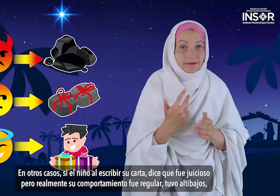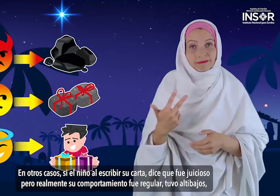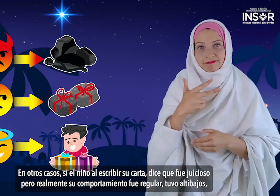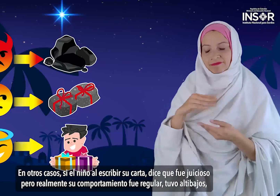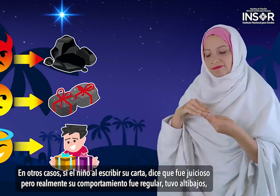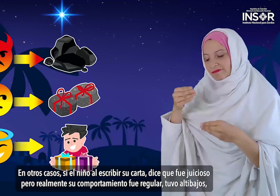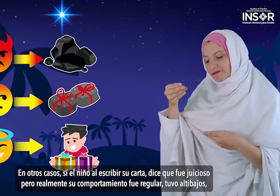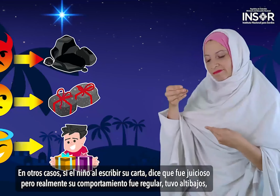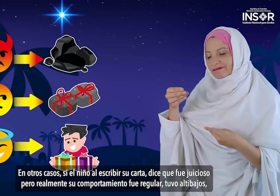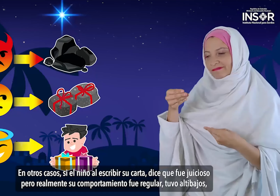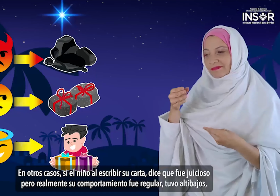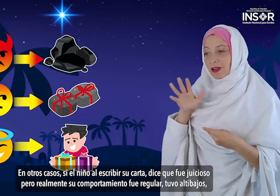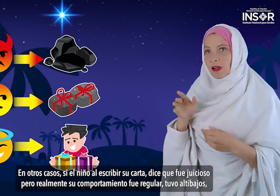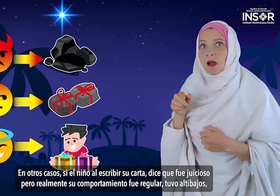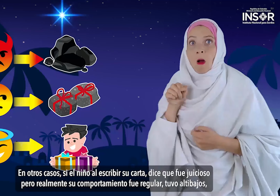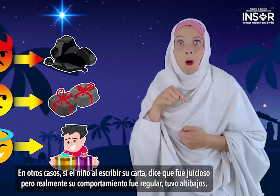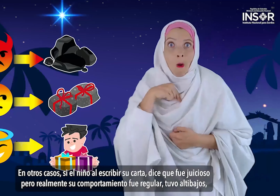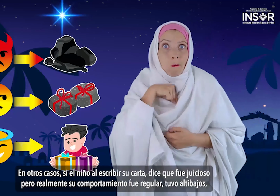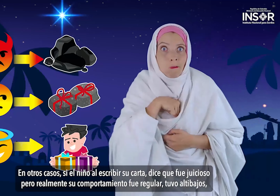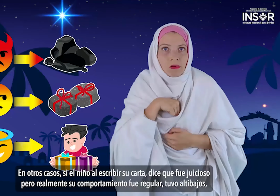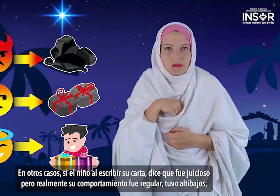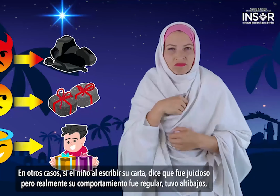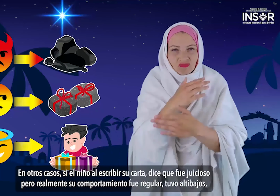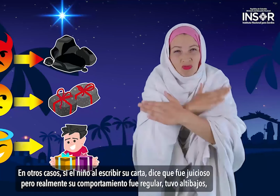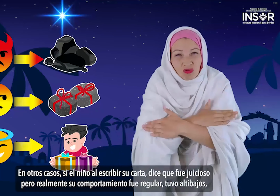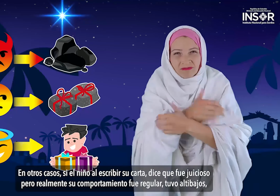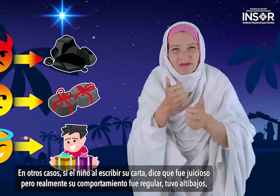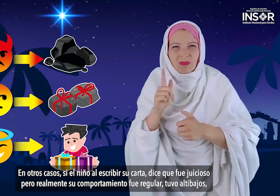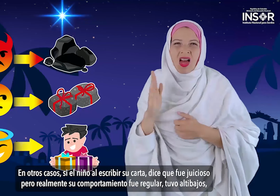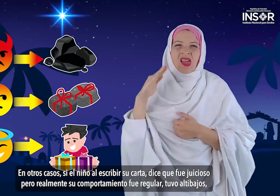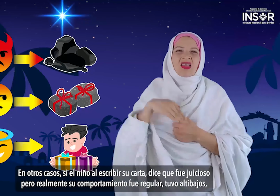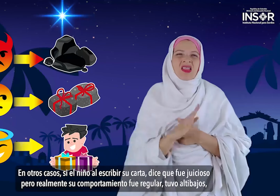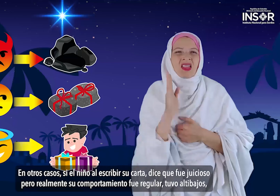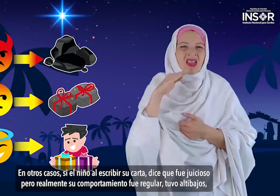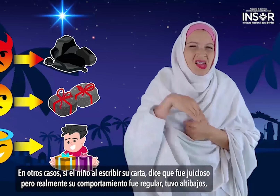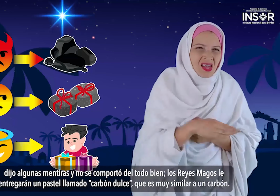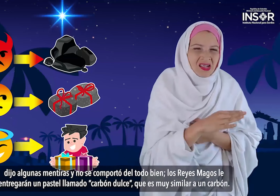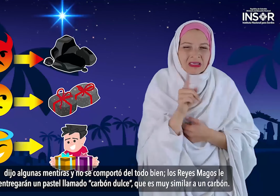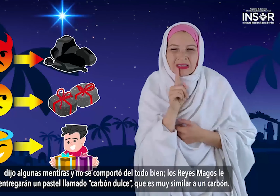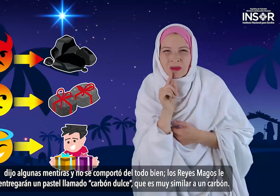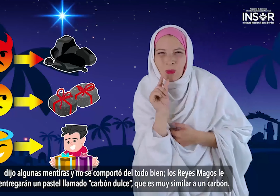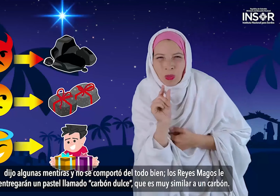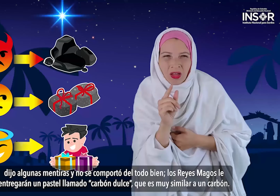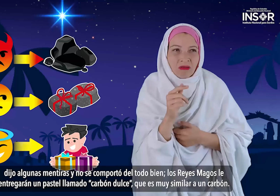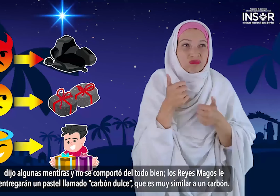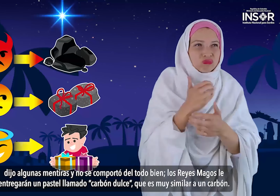pero realmente su comportamiento fue regular, tuvo altibajos, dijo algunas mentiras